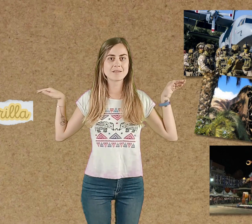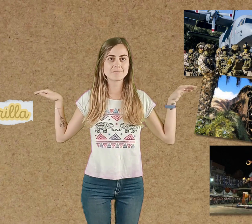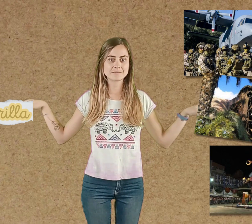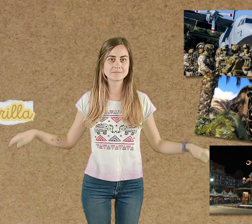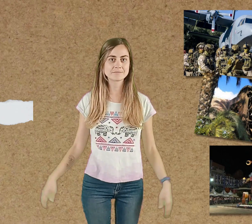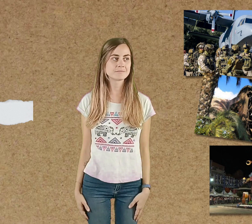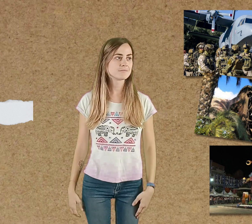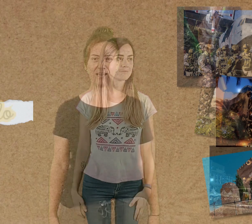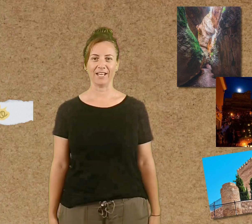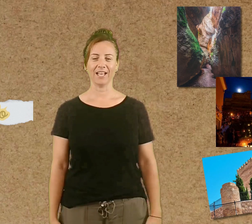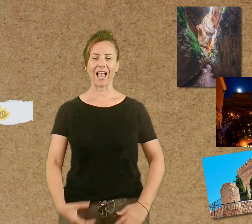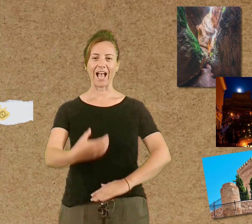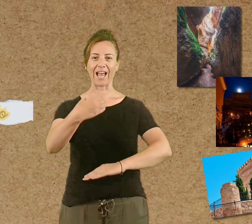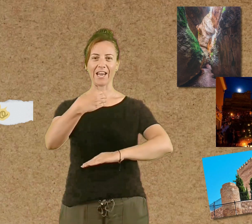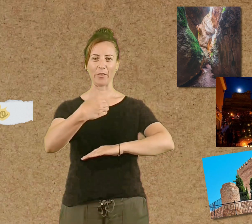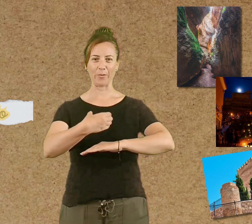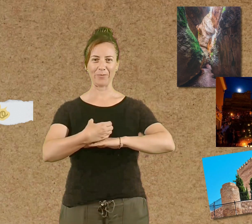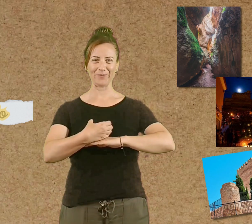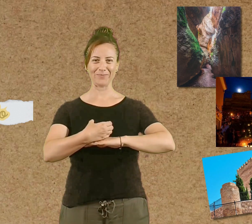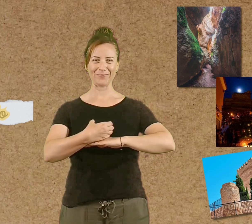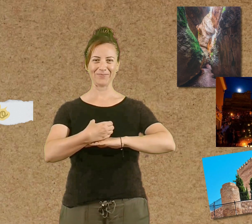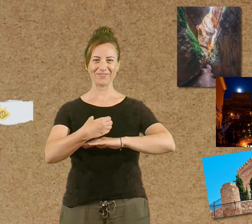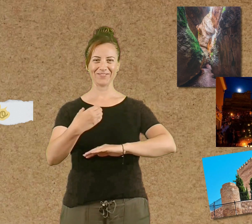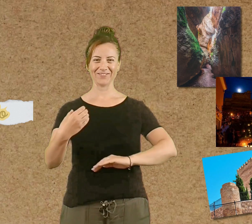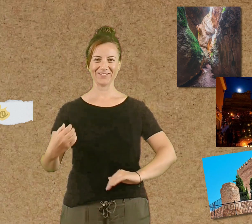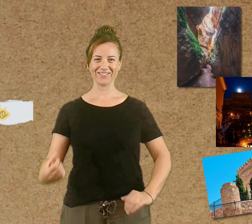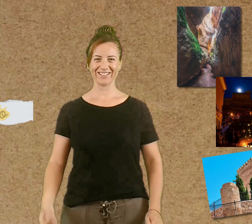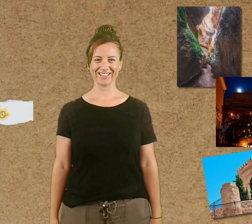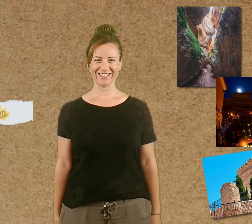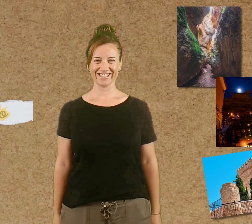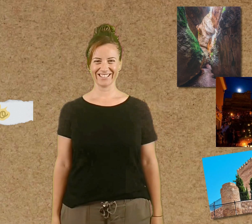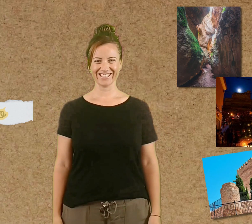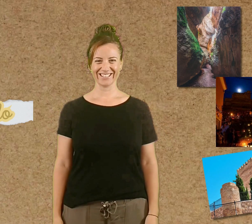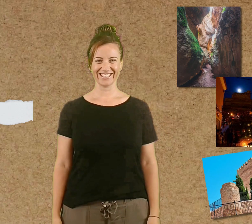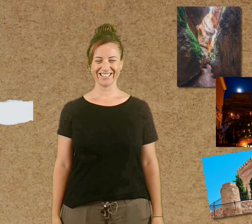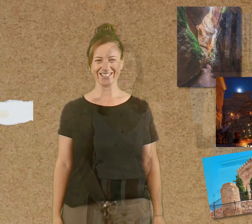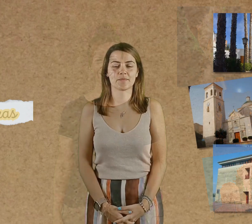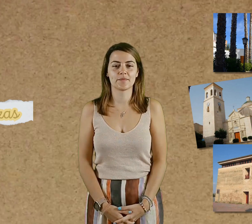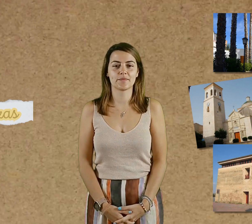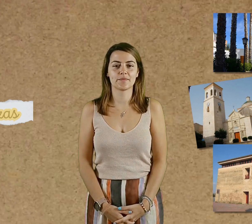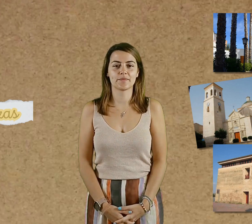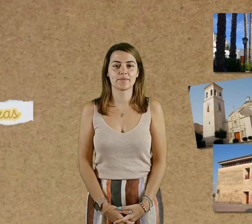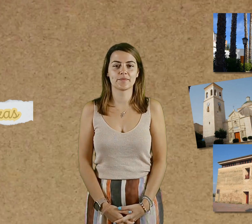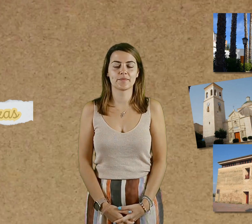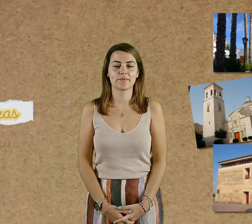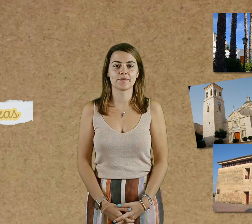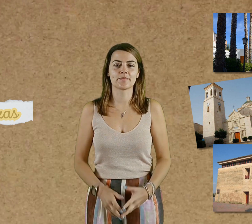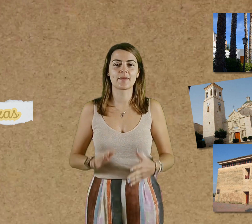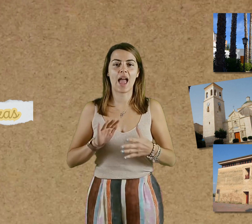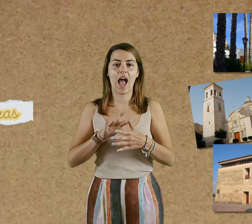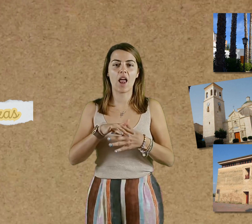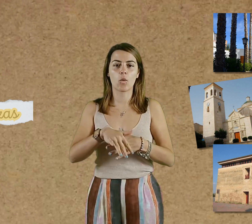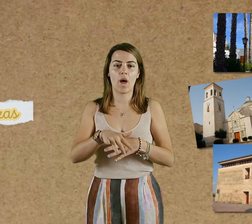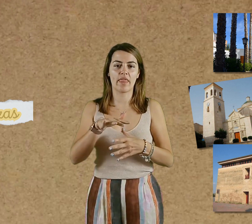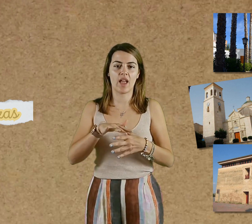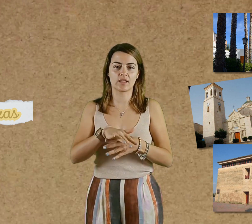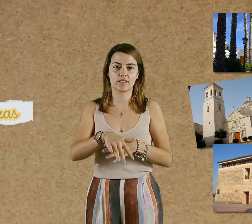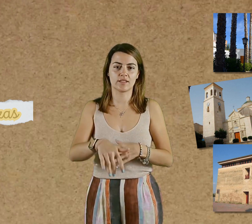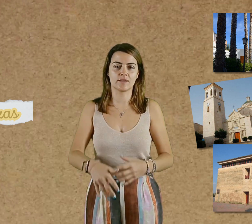el sur, la tierra donde nací, donde el que vino volvió, donde perderse y reír.